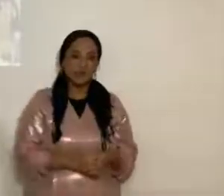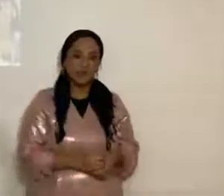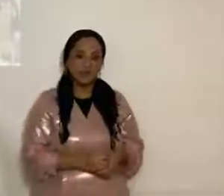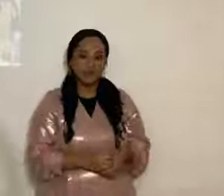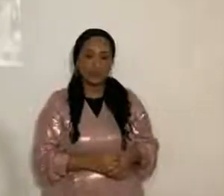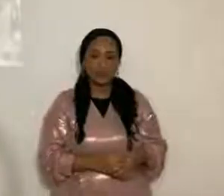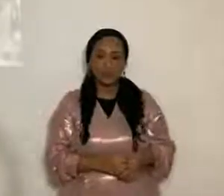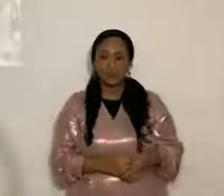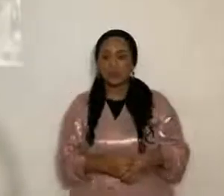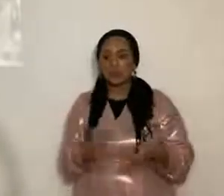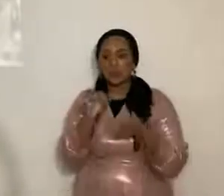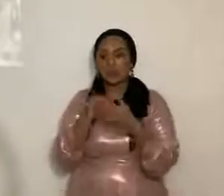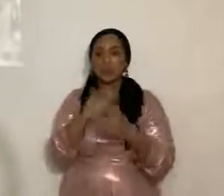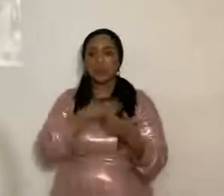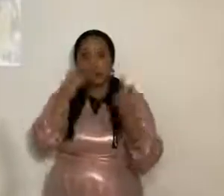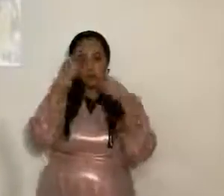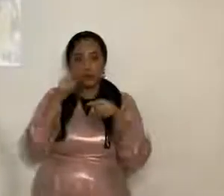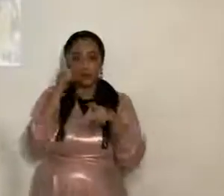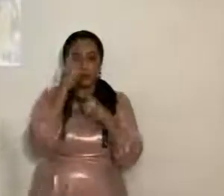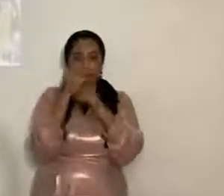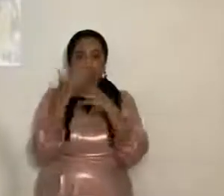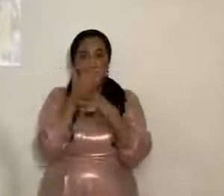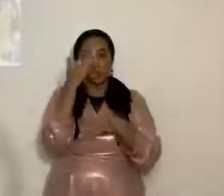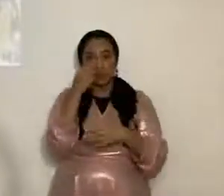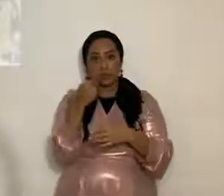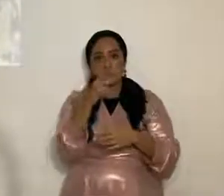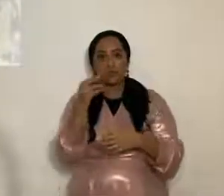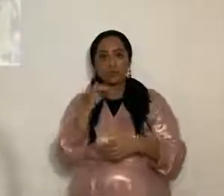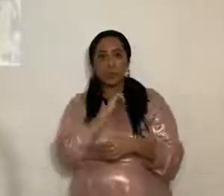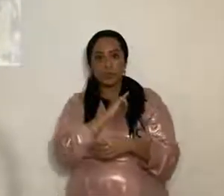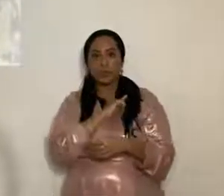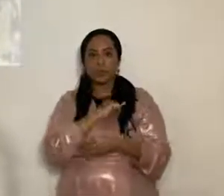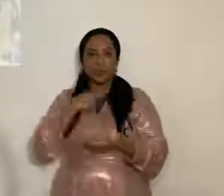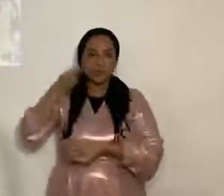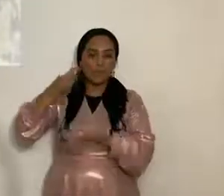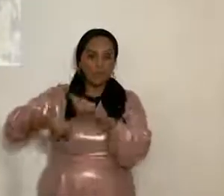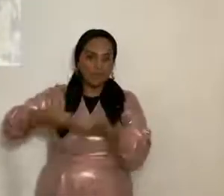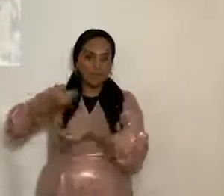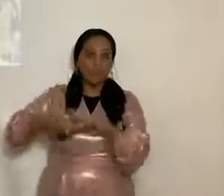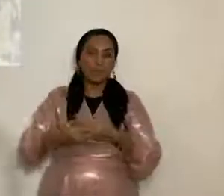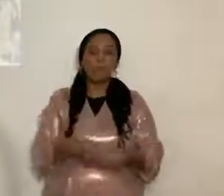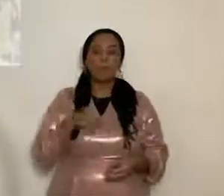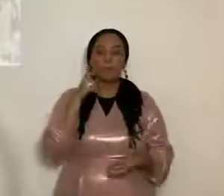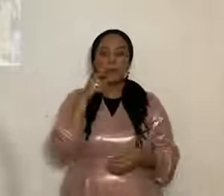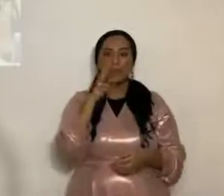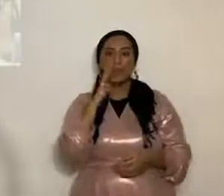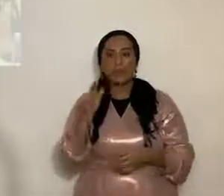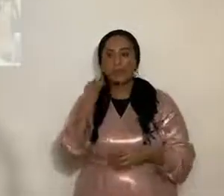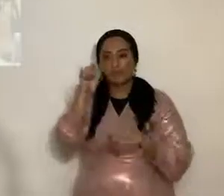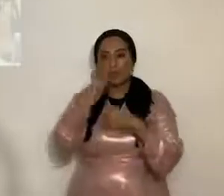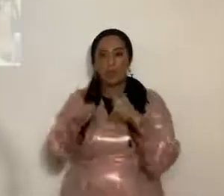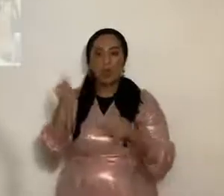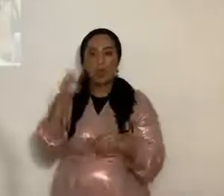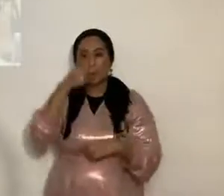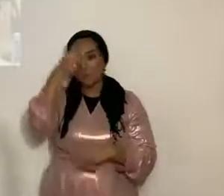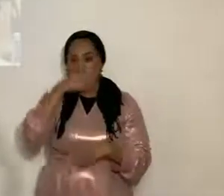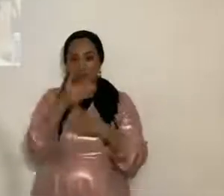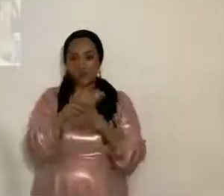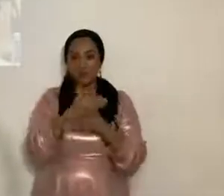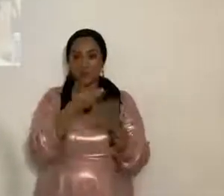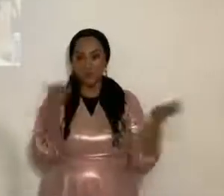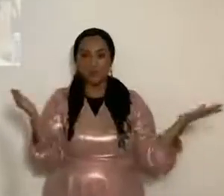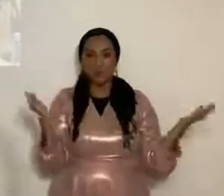aquí: este es mi pacto que guardaréis entre mí, vosotros y tu descendencia después de ti. Será circuncidado todo varón entre